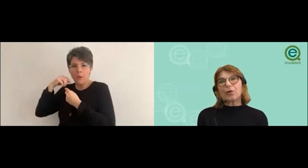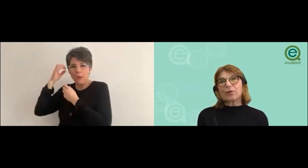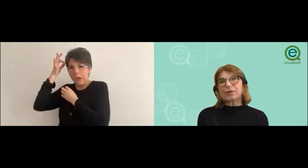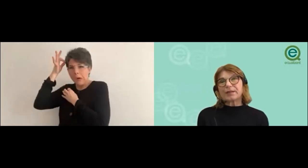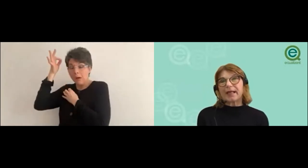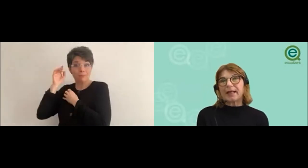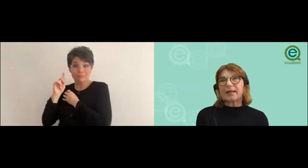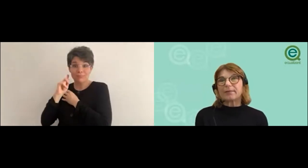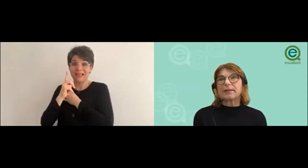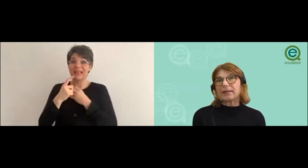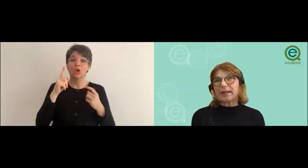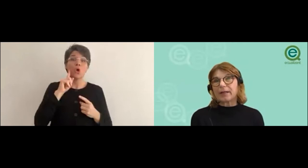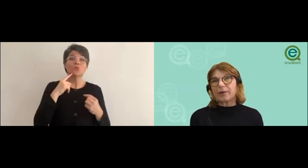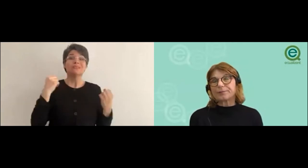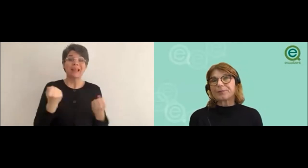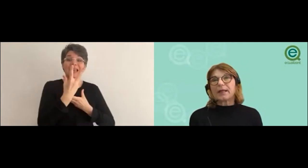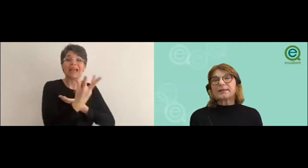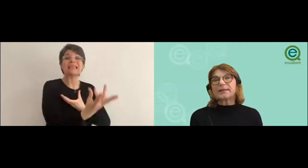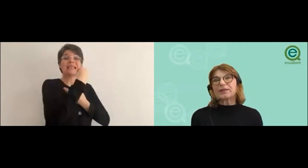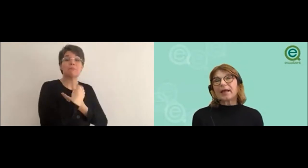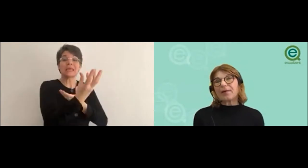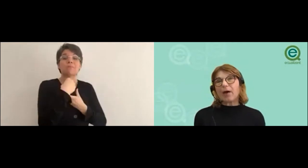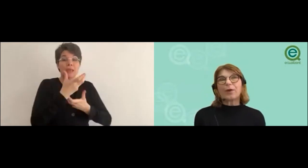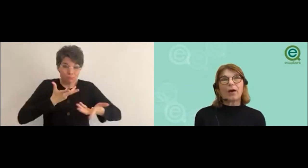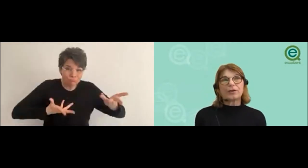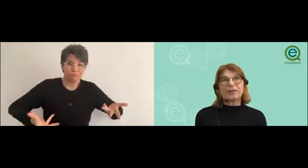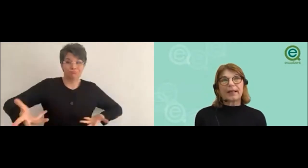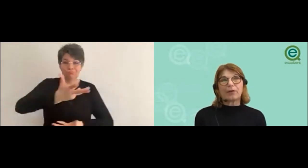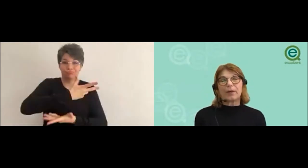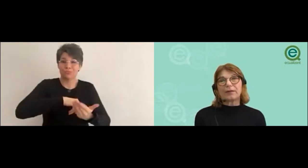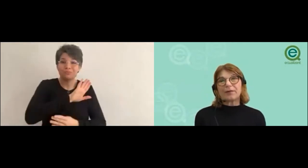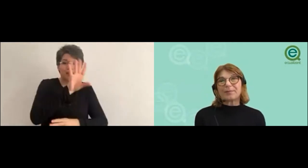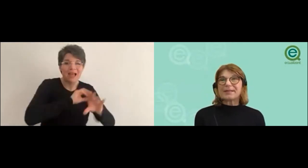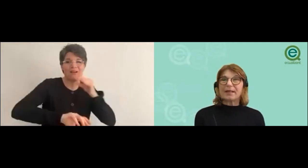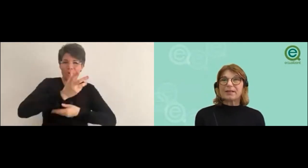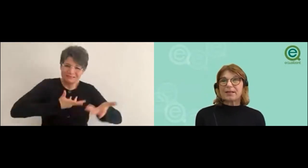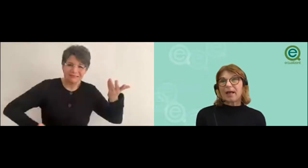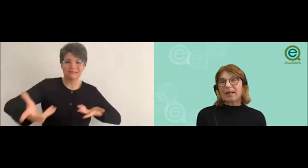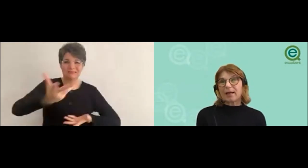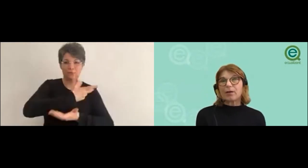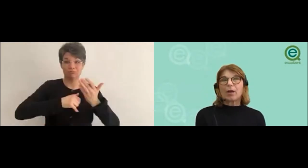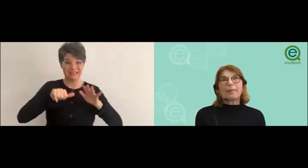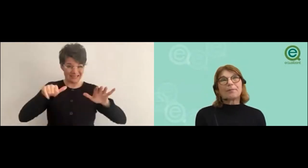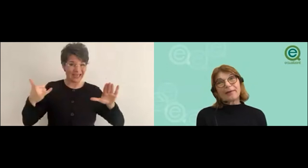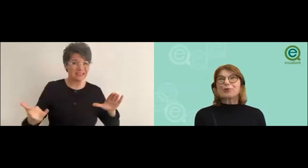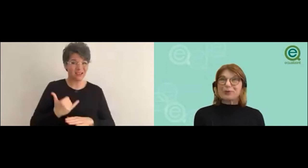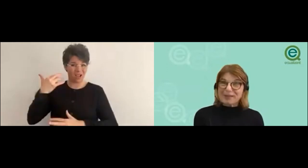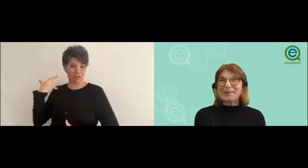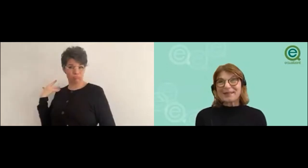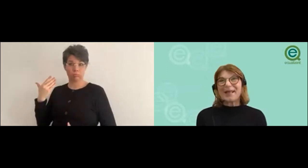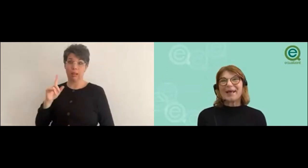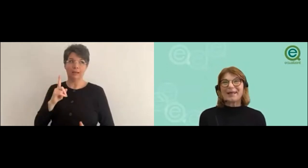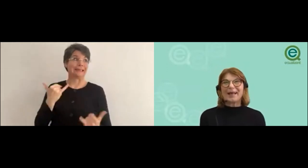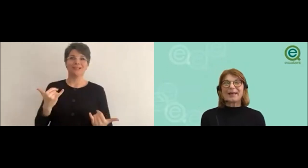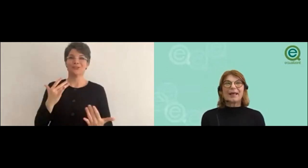unseren gehörlosen Trainerinnen entwickelt worden. Die sind aus der Erfahrung heraus entwickelt worden. Ja, wir haben jetzt 16 Jahre lang, mittlerweile schon